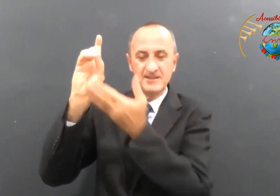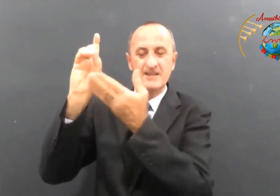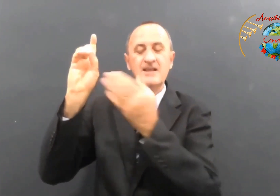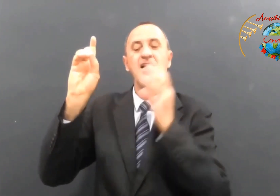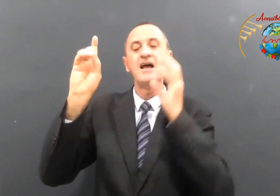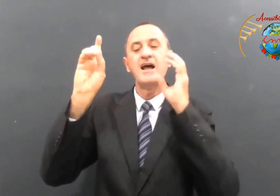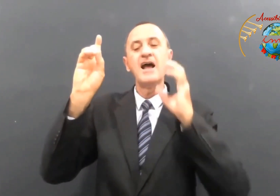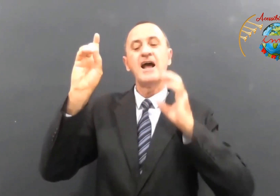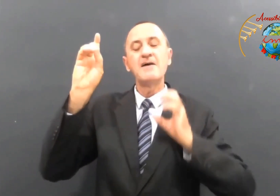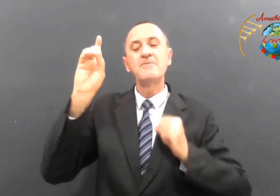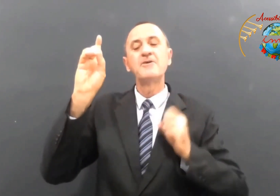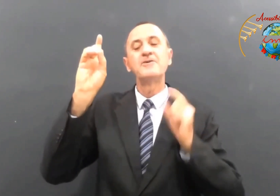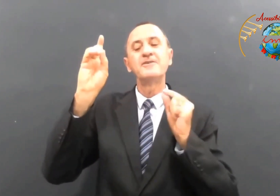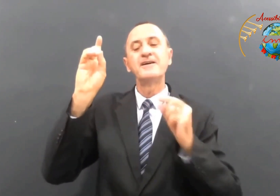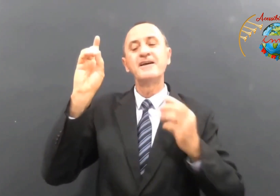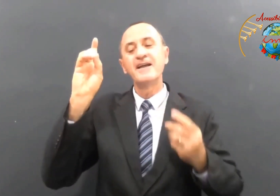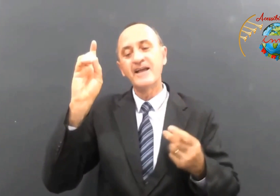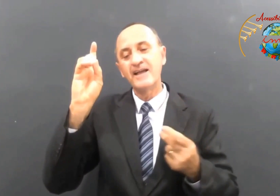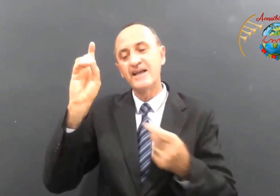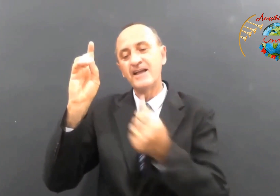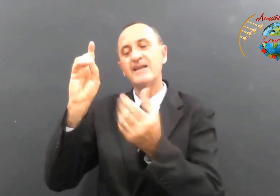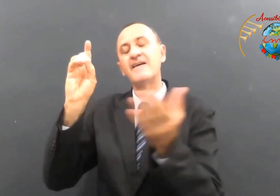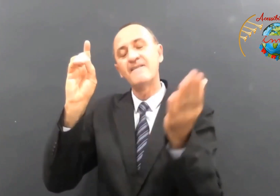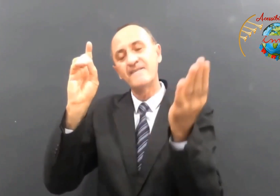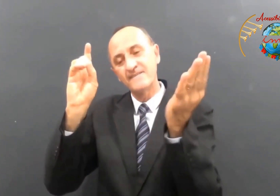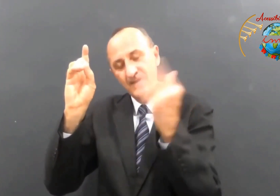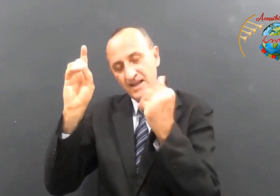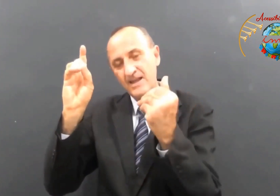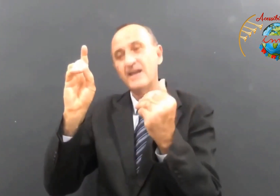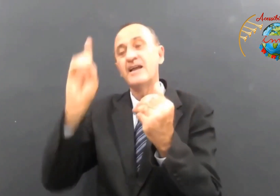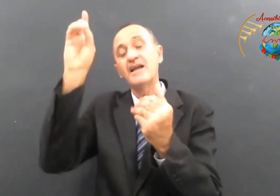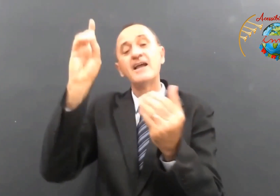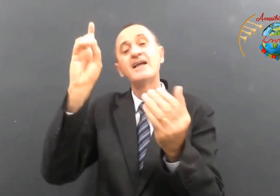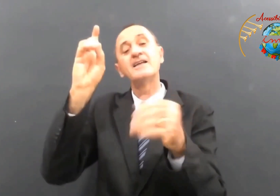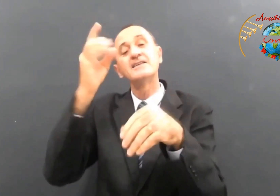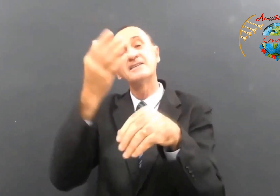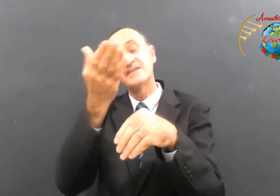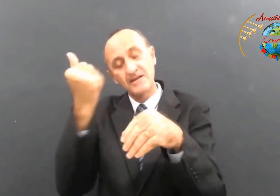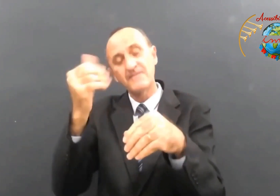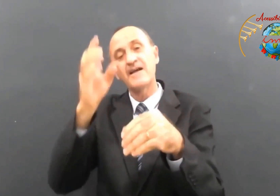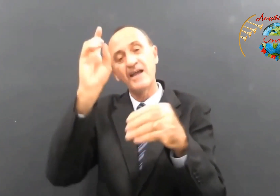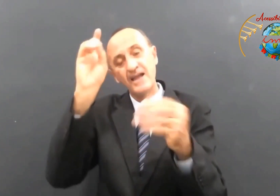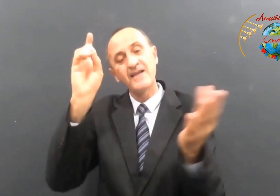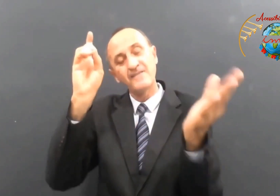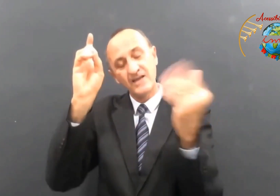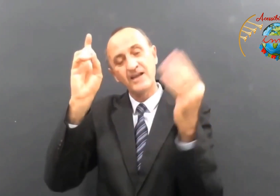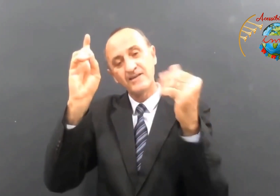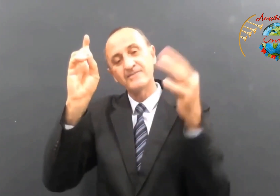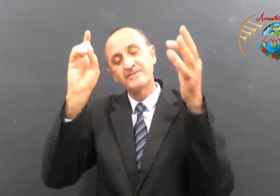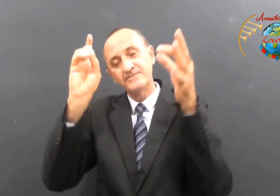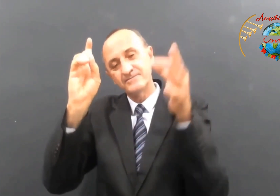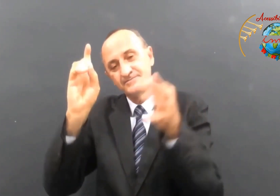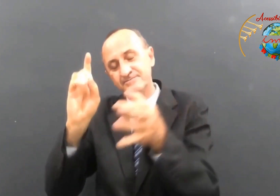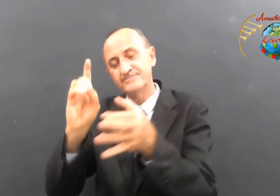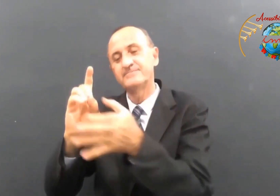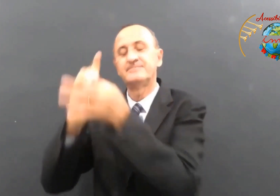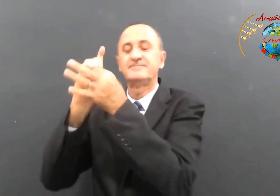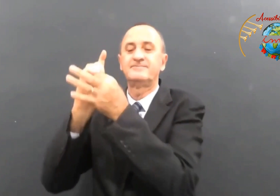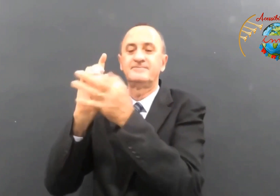Deus, esse amor eterno. Deus te chama, vem, vem para ter as experiências com o Senhor. Amém? Então Deus